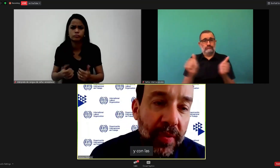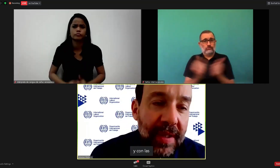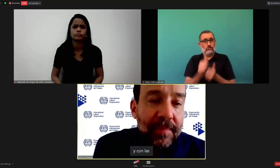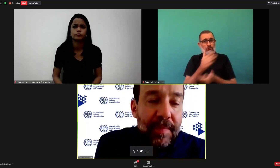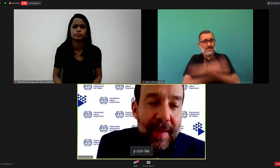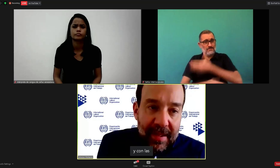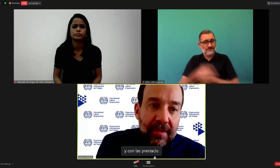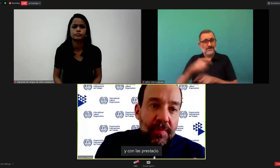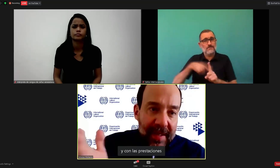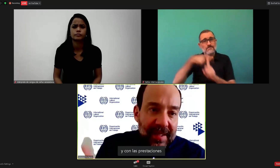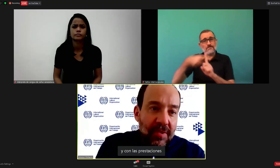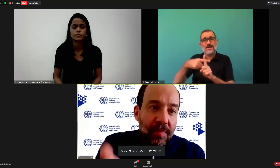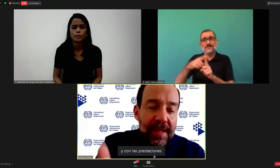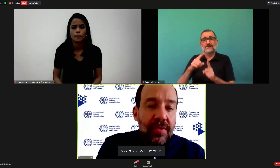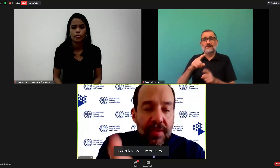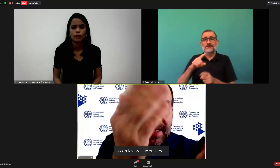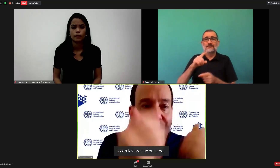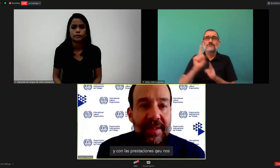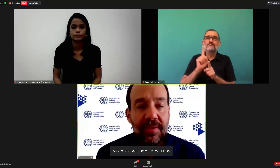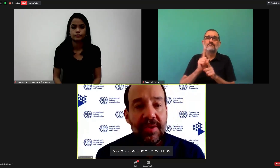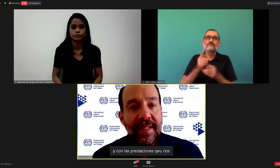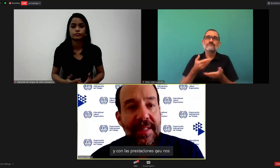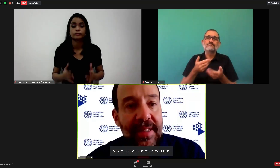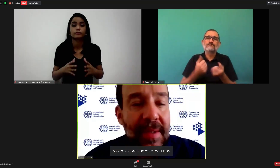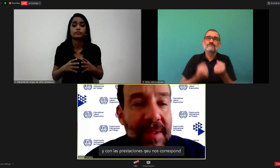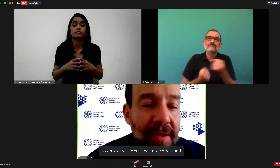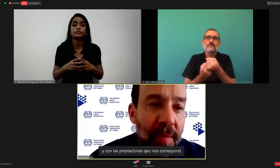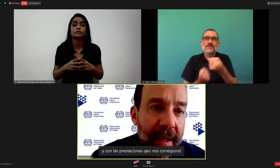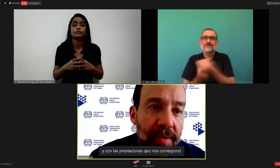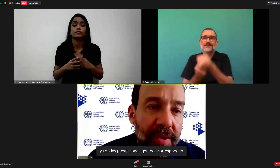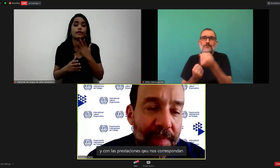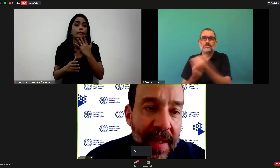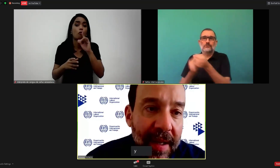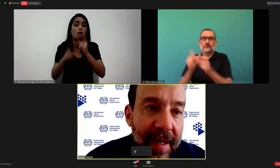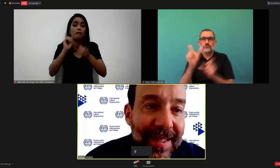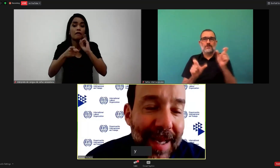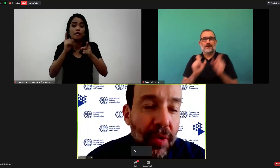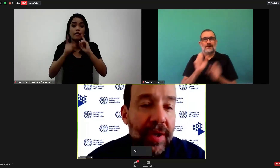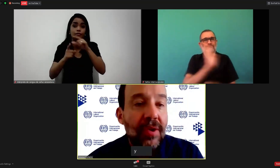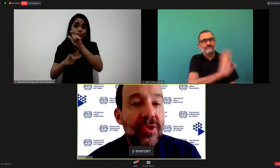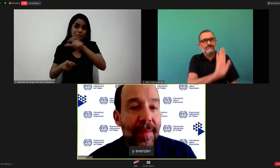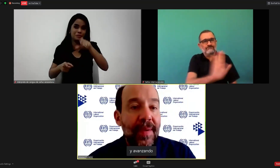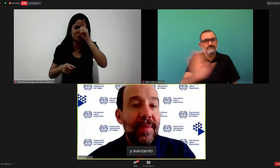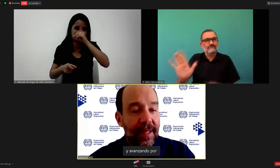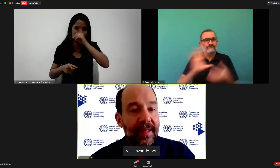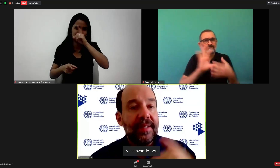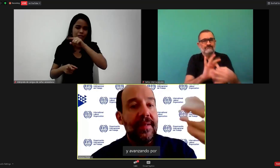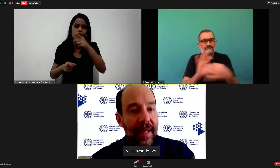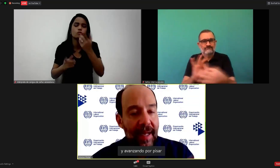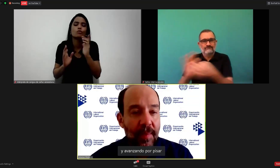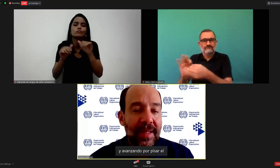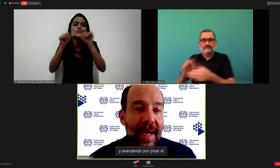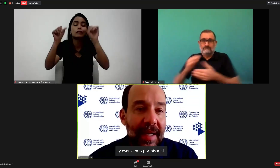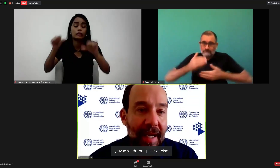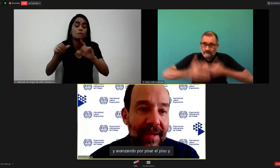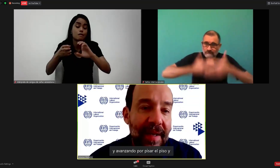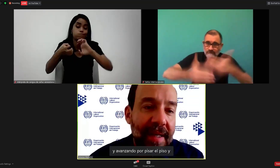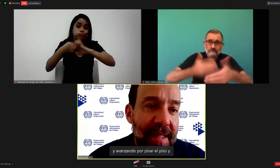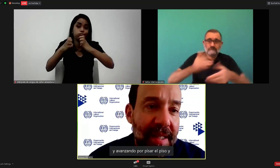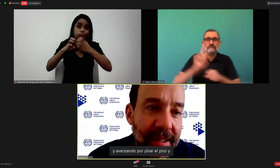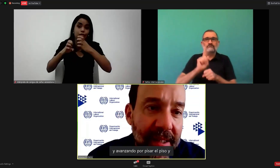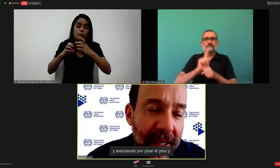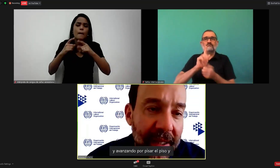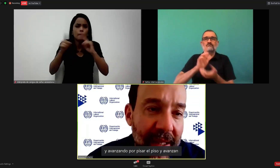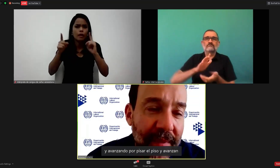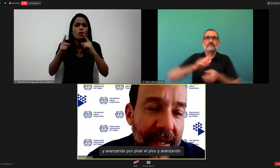le corresponda, partiendo quizá de un piso y avanzando hacia sistemas más complejos, es algo que nos va a permitir aumentar el nivel